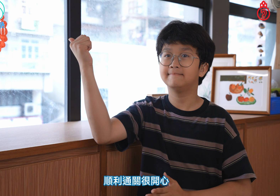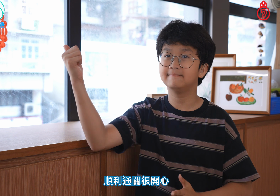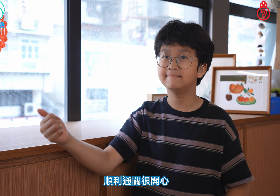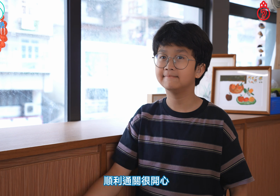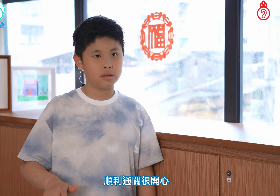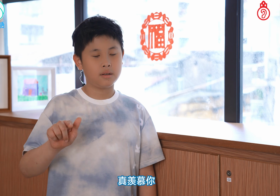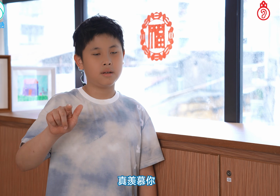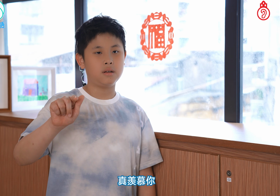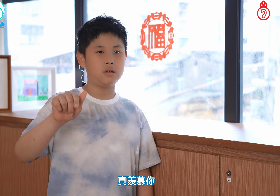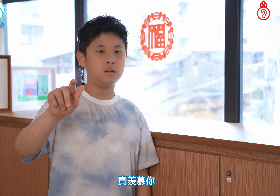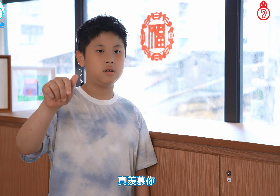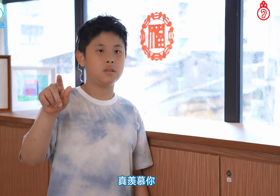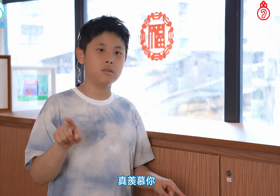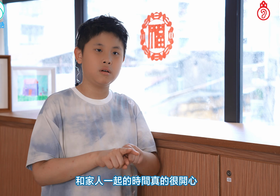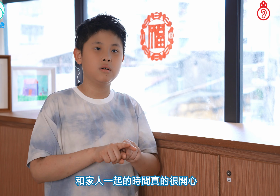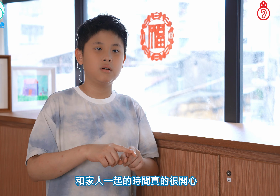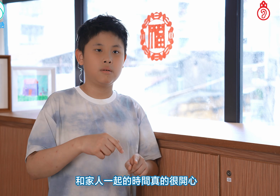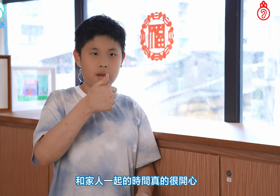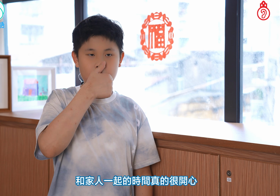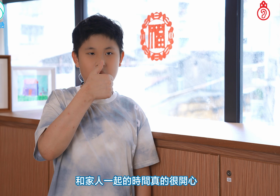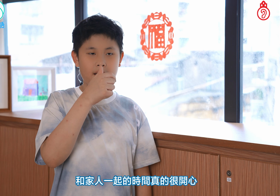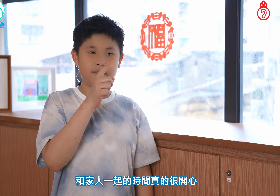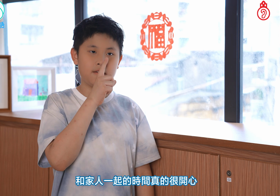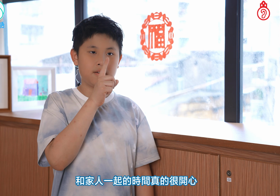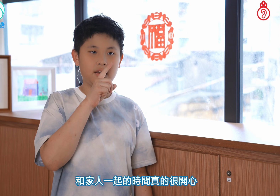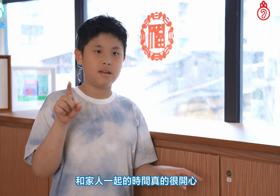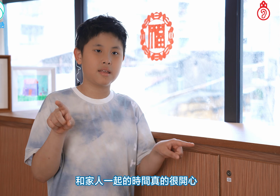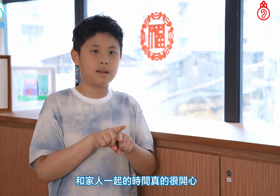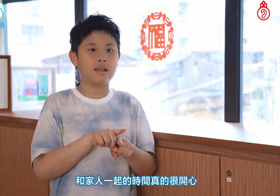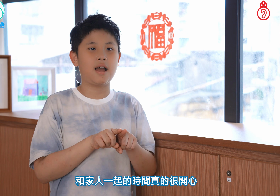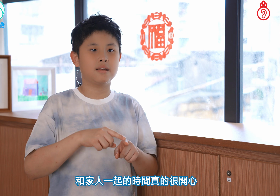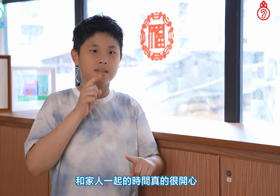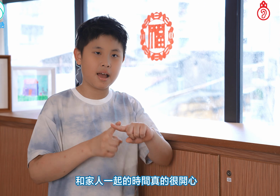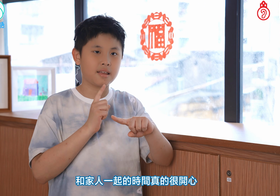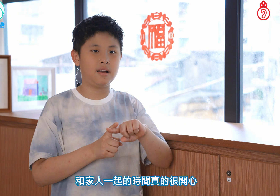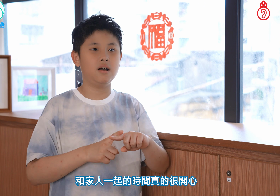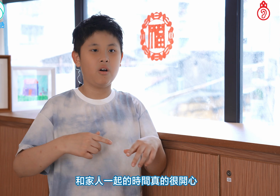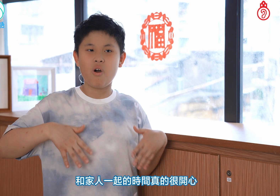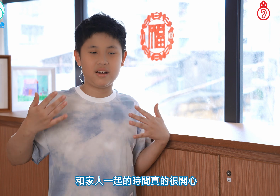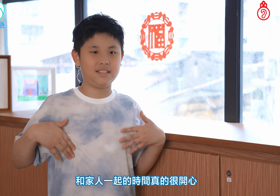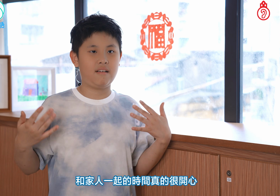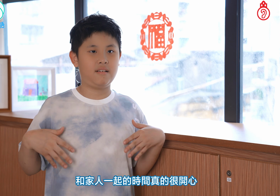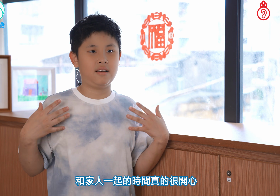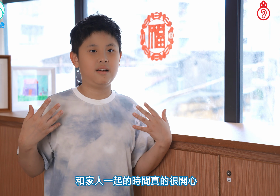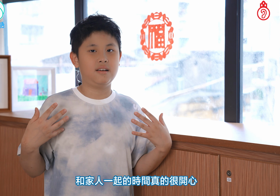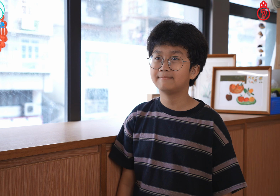啊！ 真係羨慕你啊！同屋企人一齊嘅時間呢，真係好開心啊！